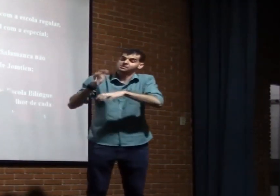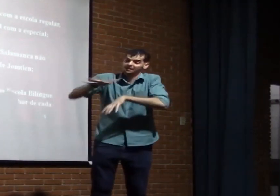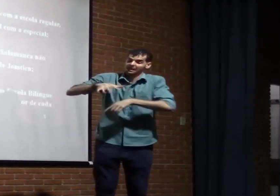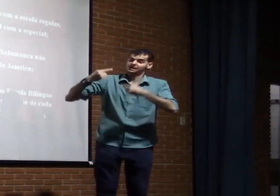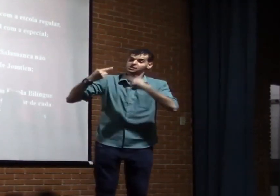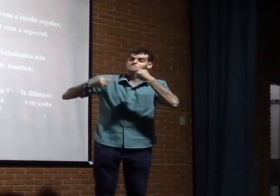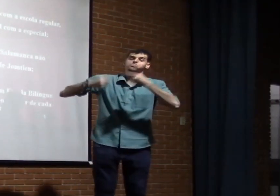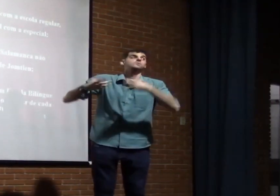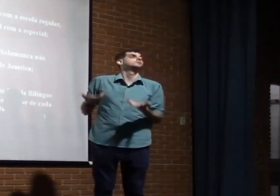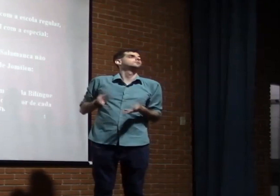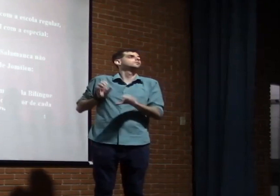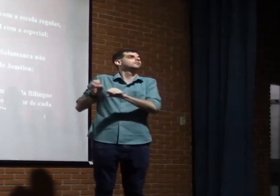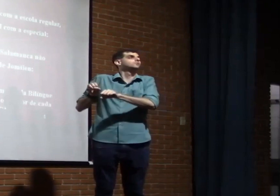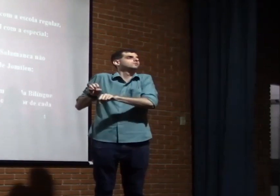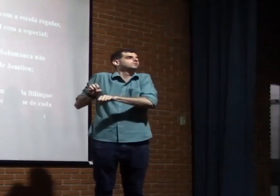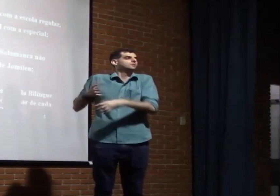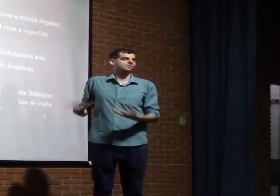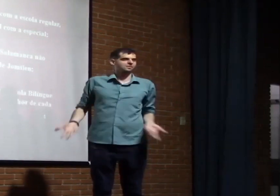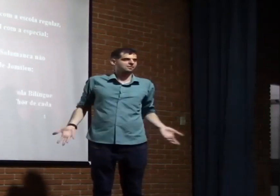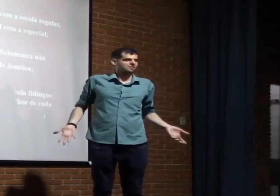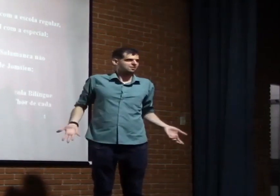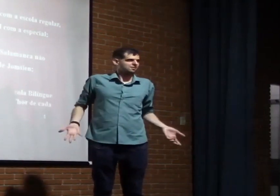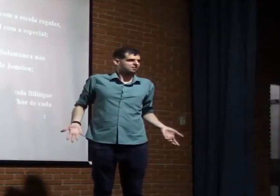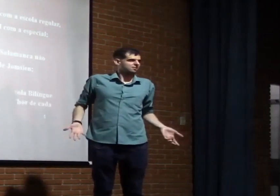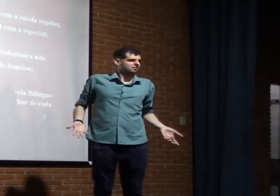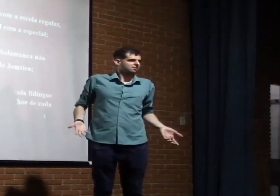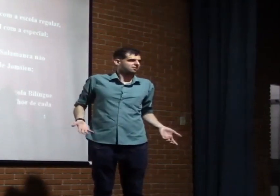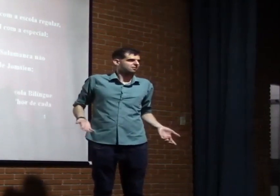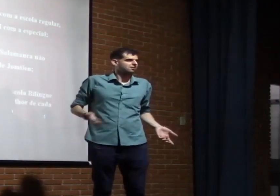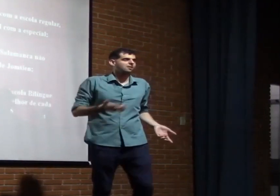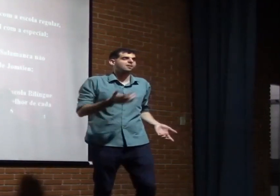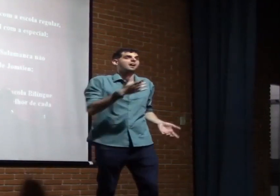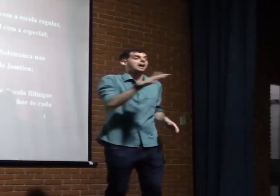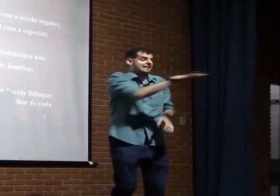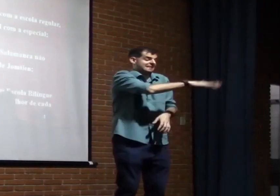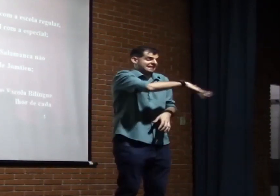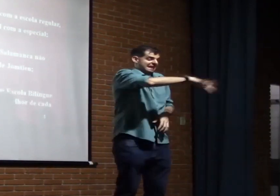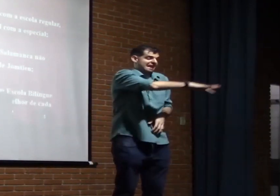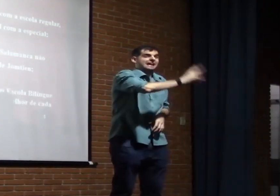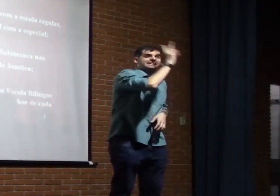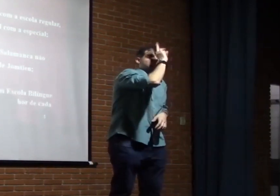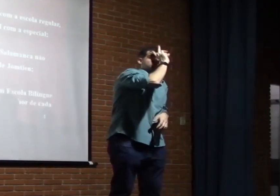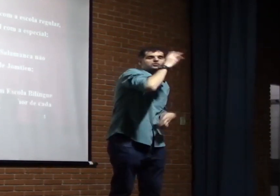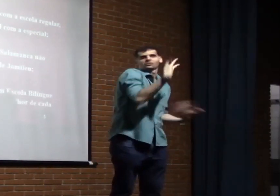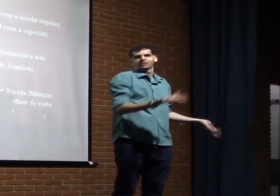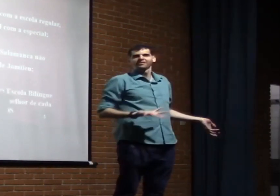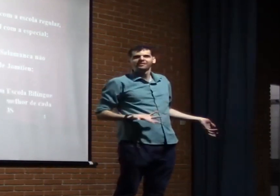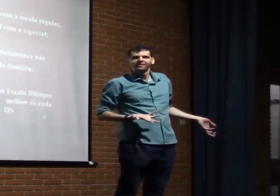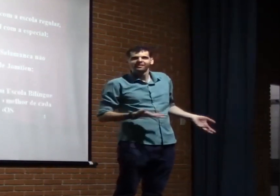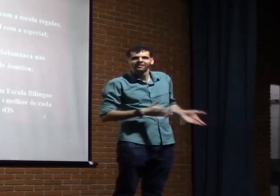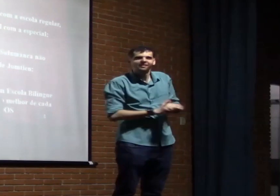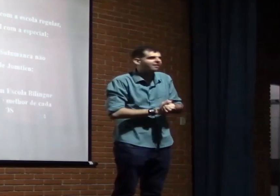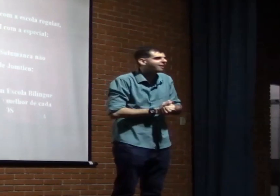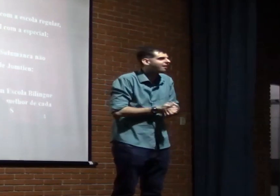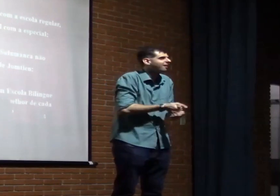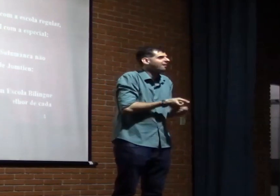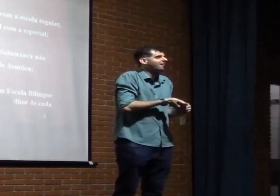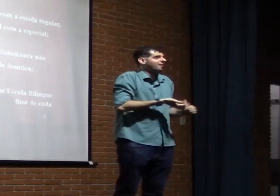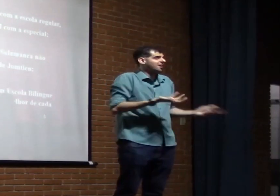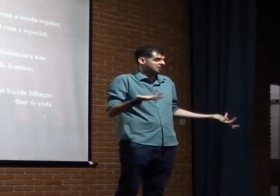ele quer ocupar a área de uma outra disciplina, ele quer dar aula de história, por exemplo, ele